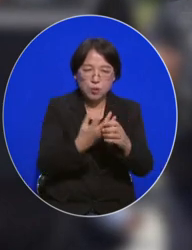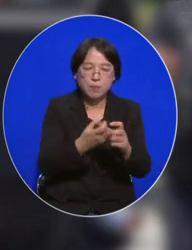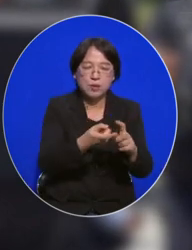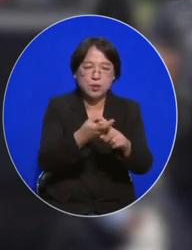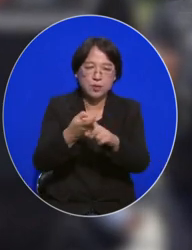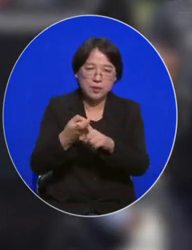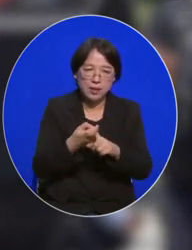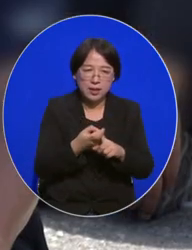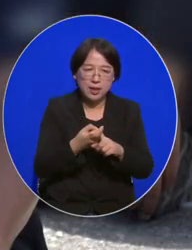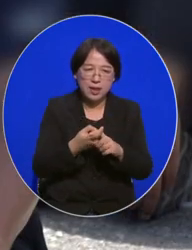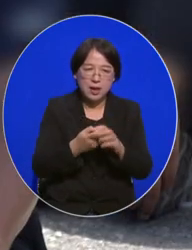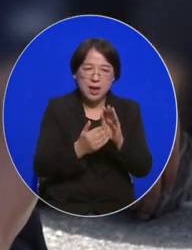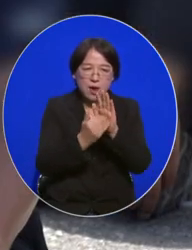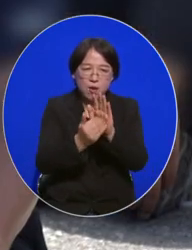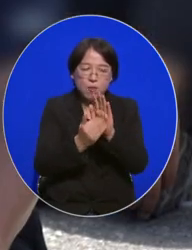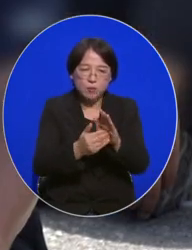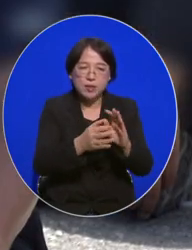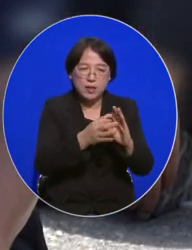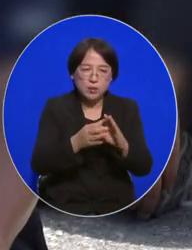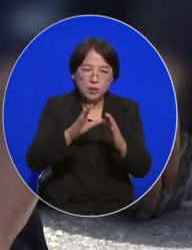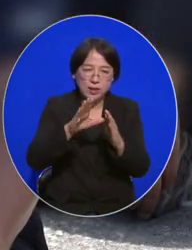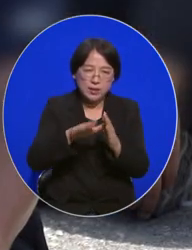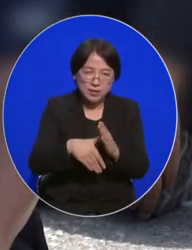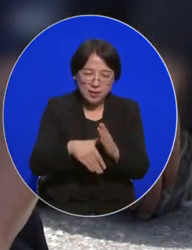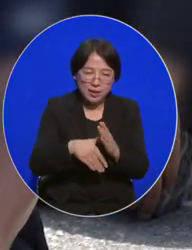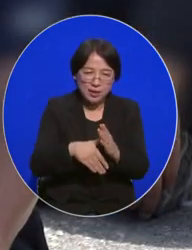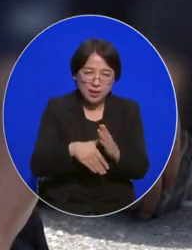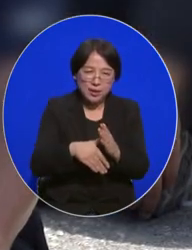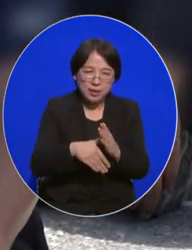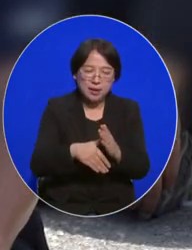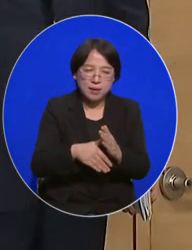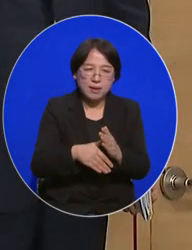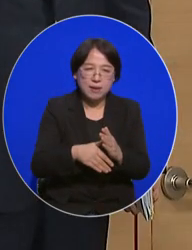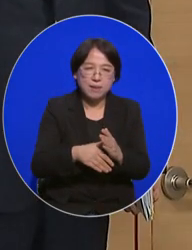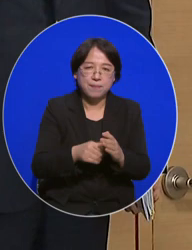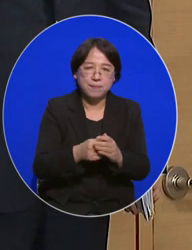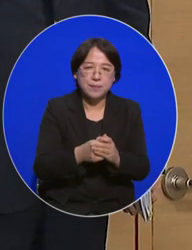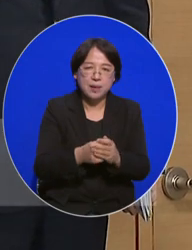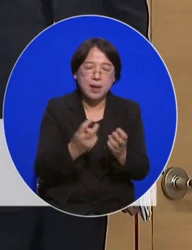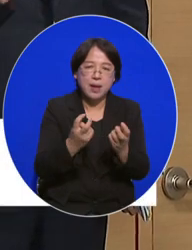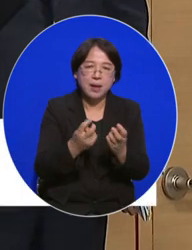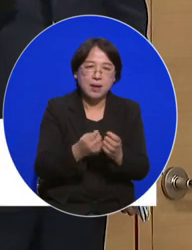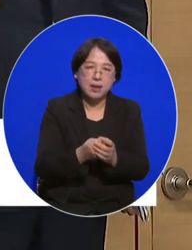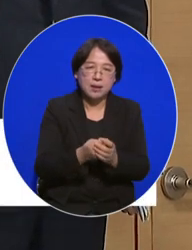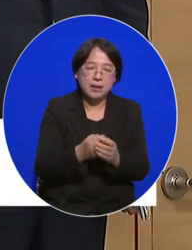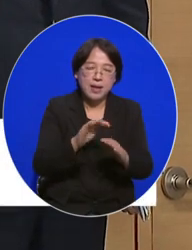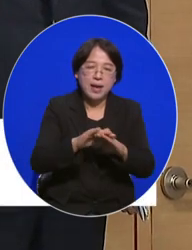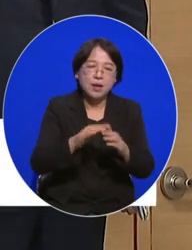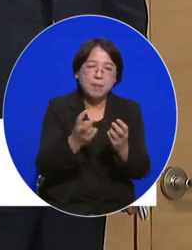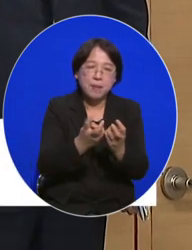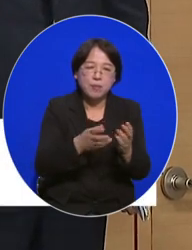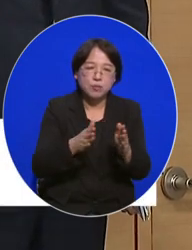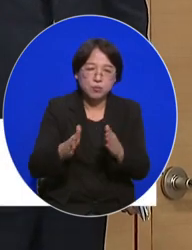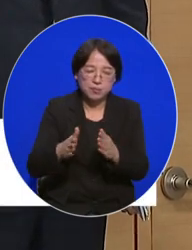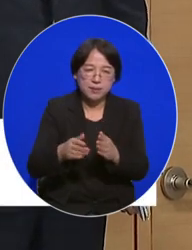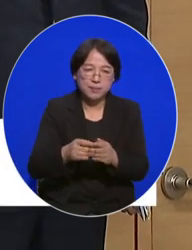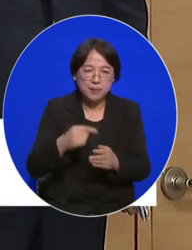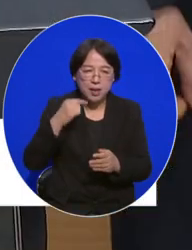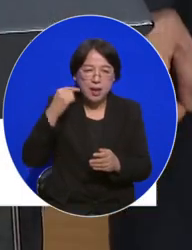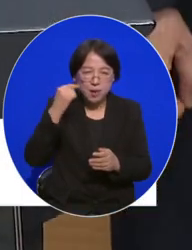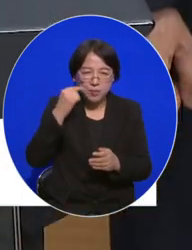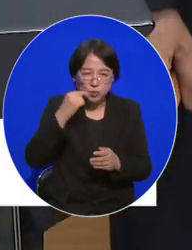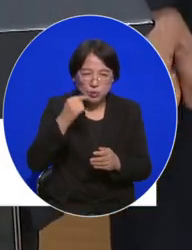집단 운송거부를 강행할 경우 물류대란 대비책도 마련하기로 했습니다 법과 원칙에 따라 엄중하게 대처하고